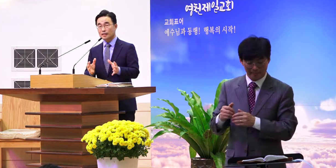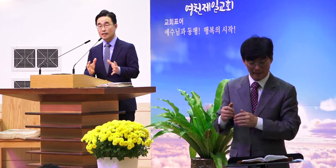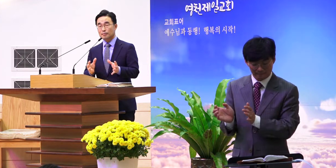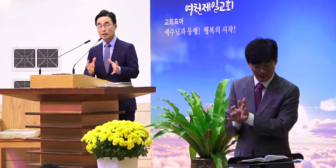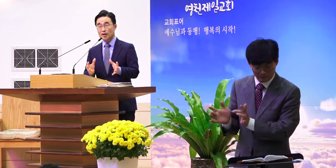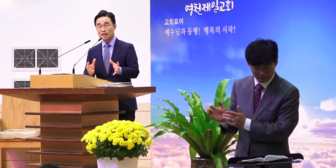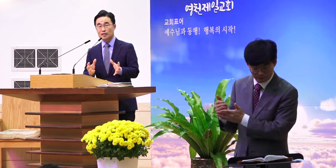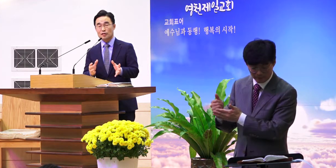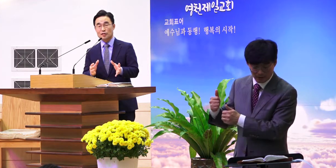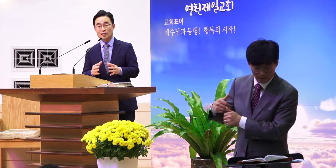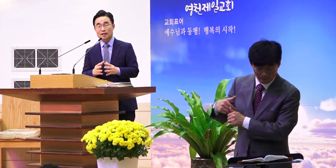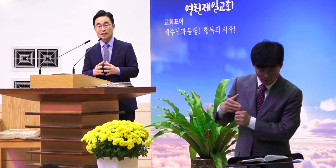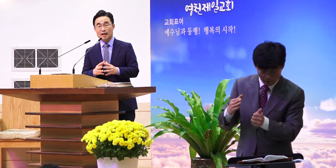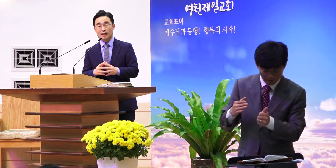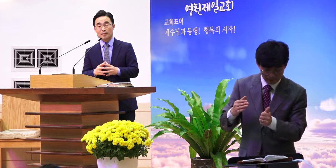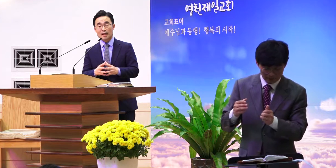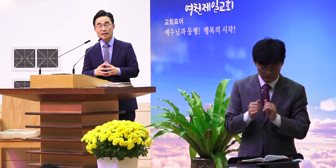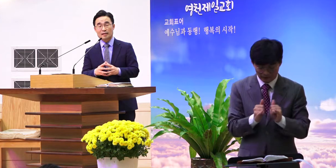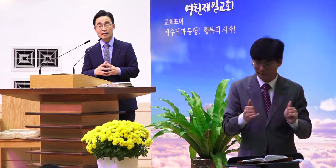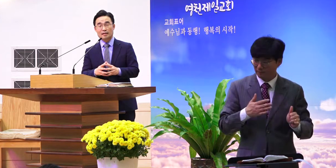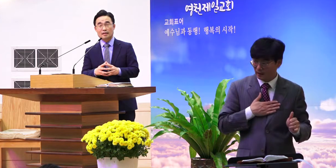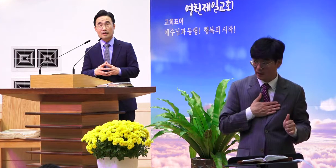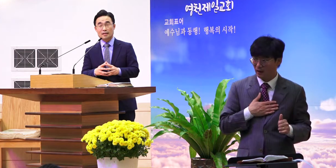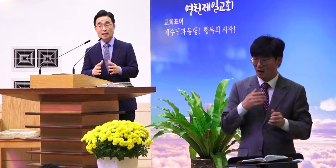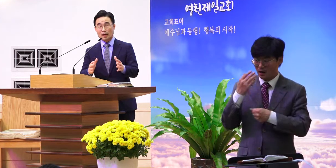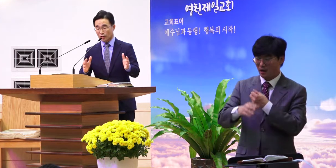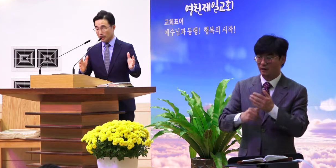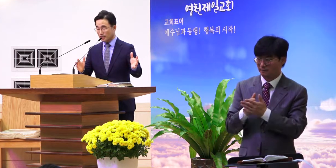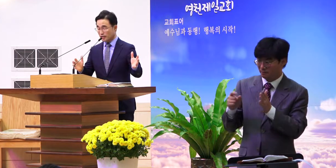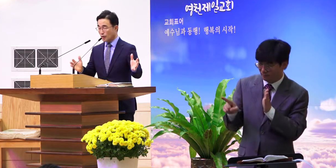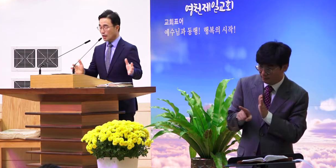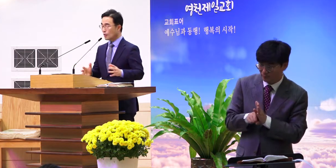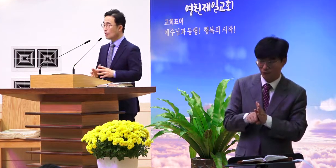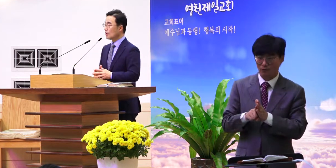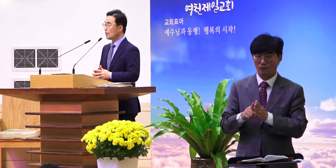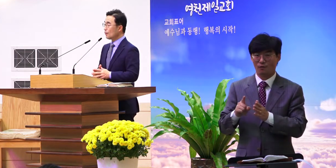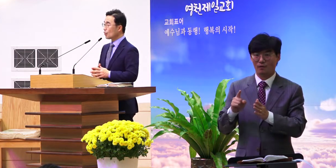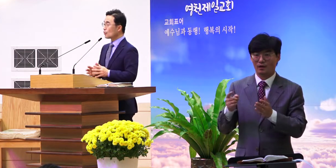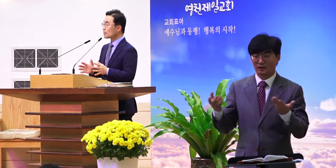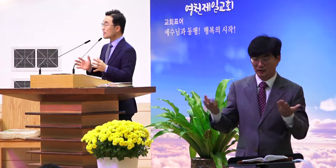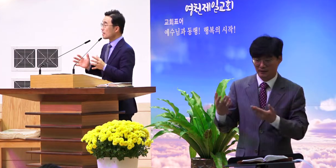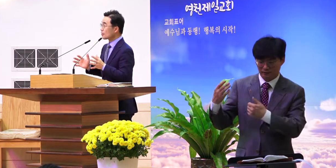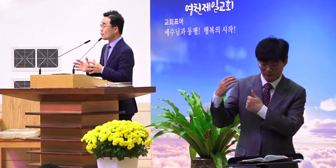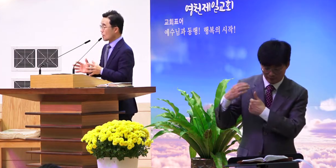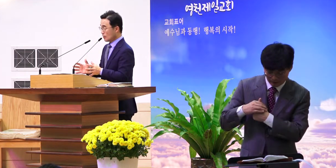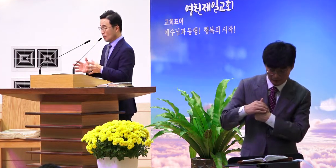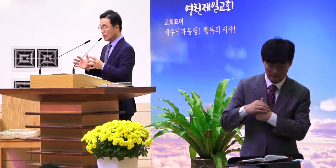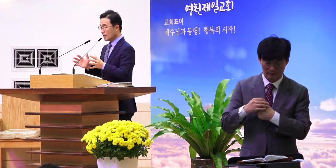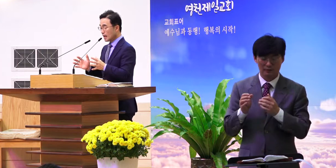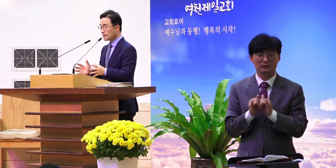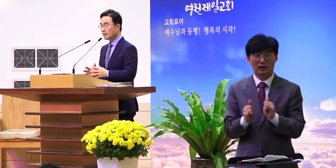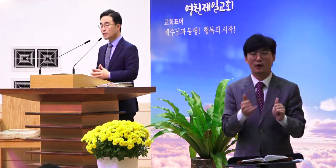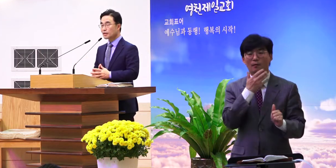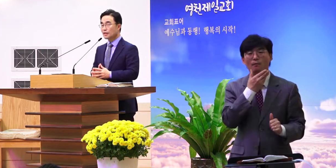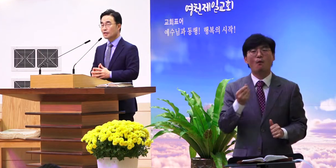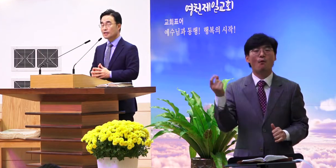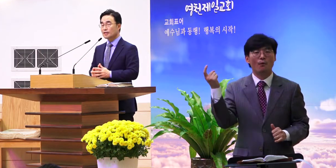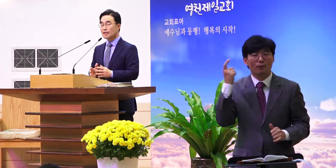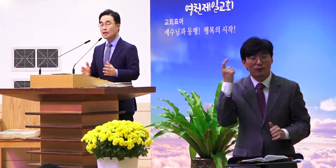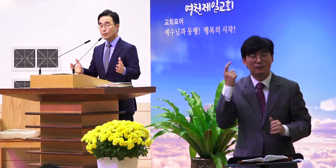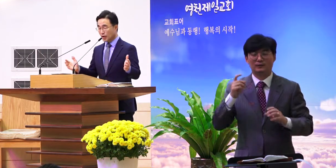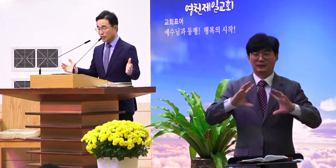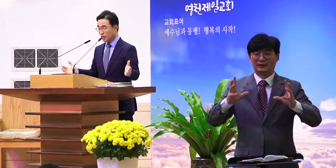속에서 믿음의 역사를 썼죠. 하나님 나라를 세상 가운데 세워가고 복음으로 세상을 정복하고